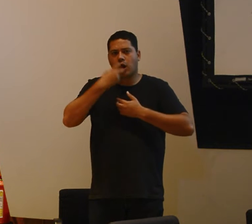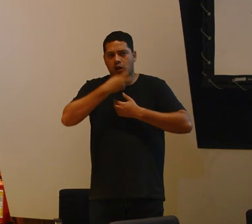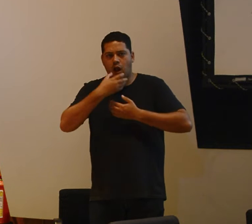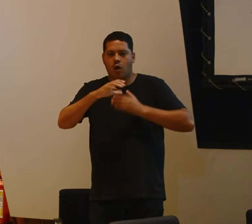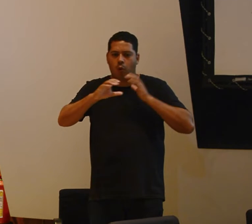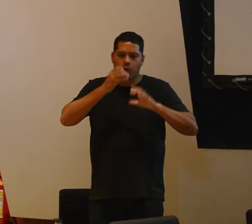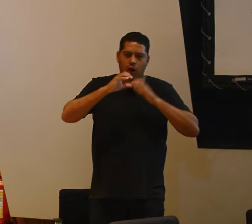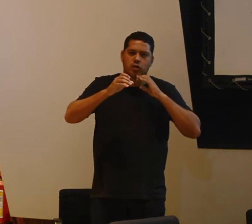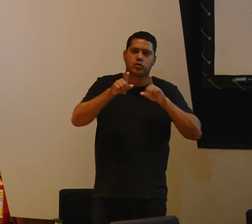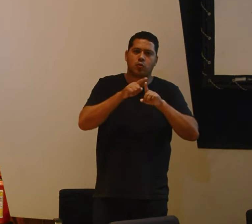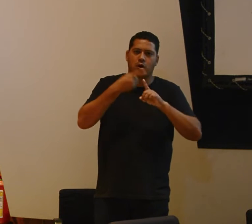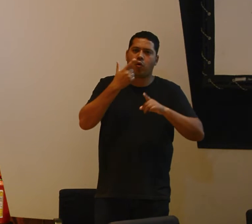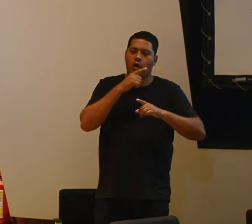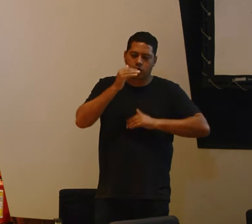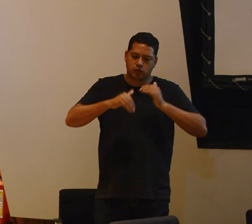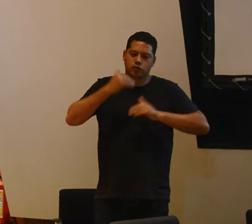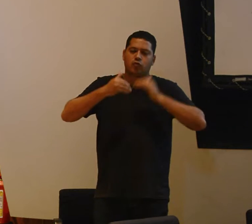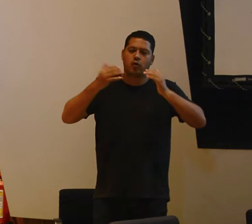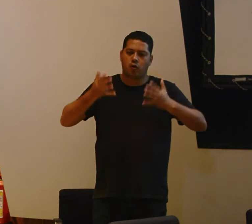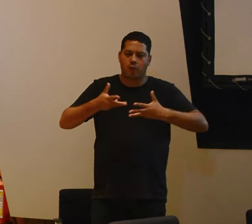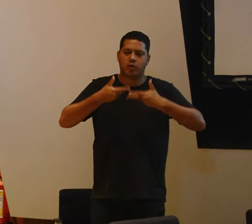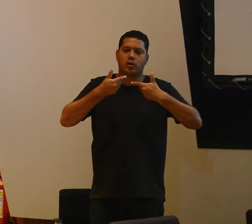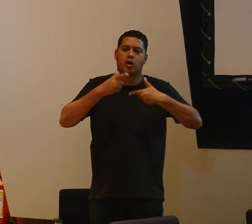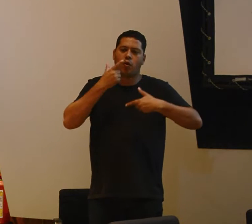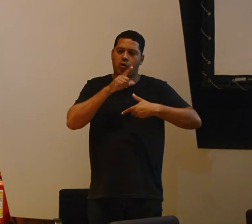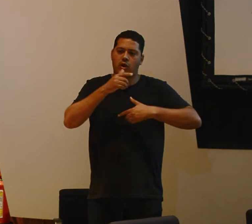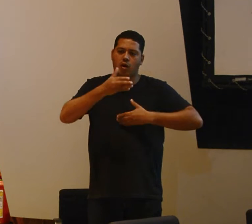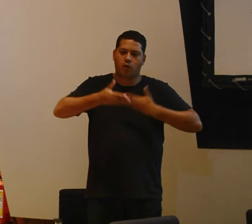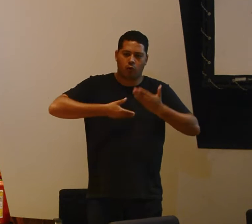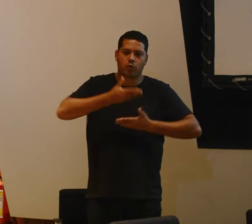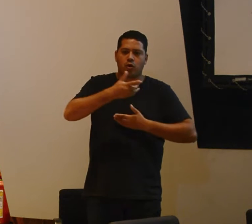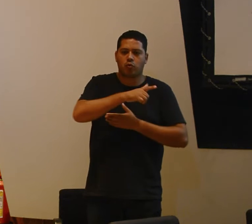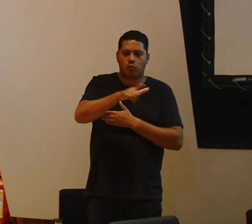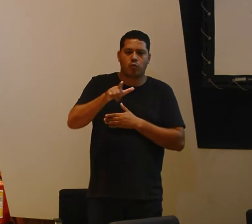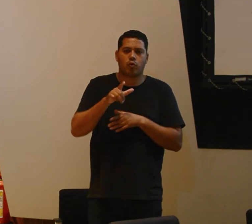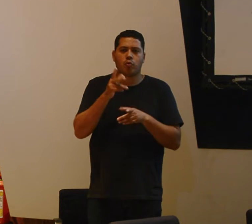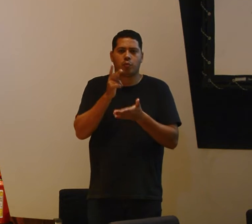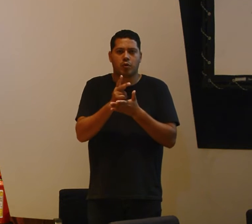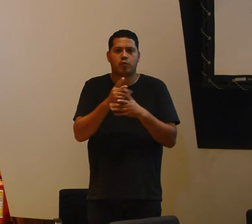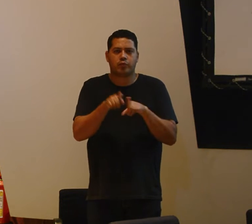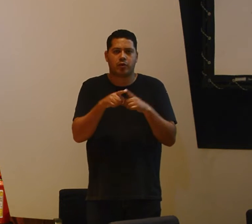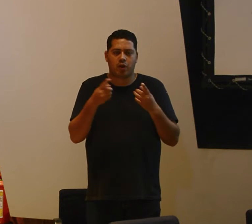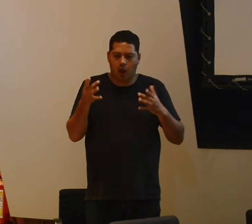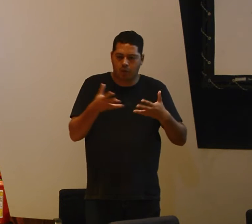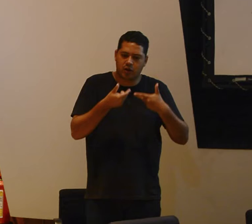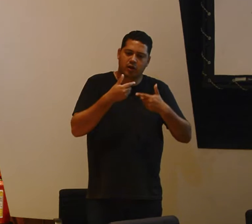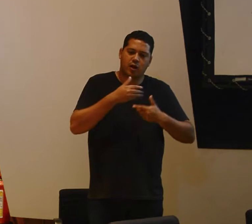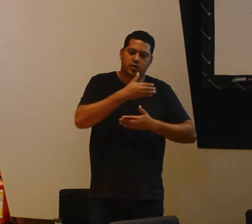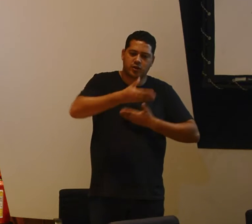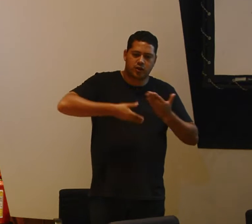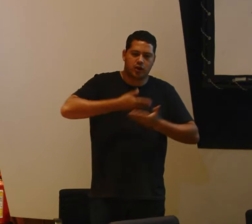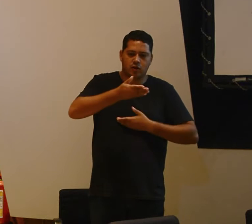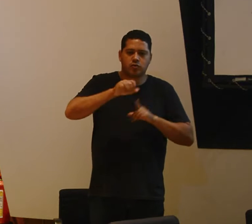outras habilidades que permitem uma comunicação com o outro, principalmente essa questão da habilidade de interação